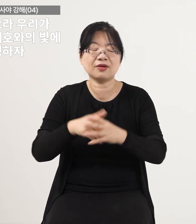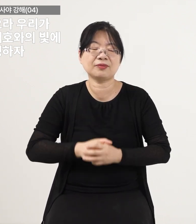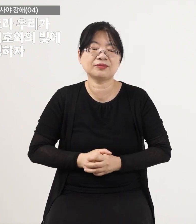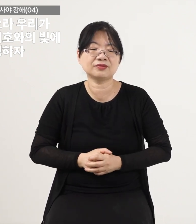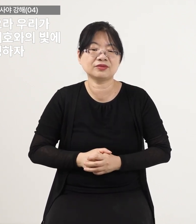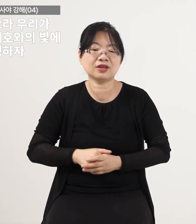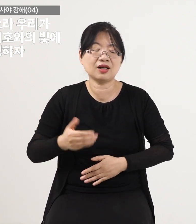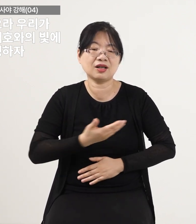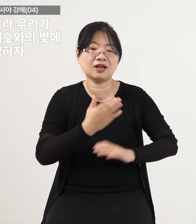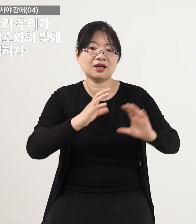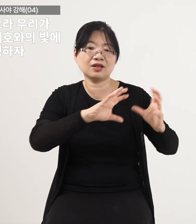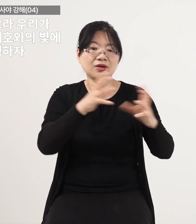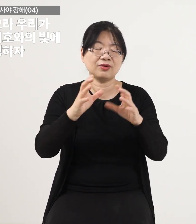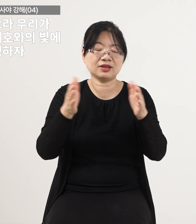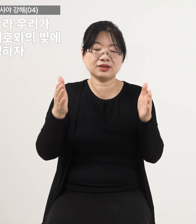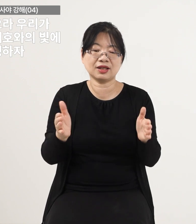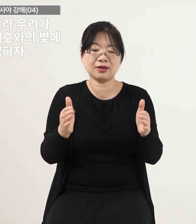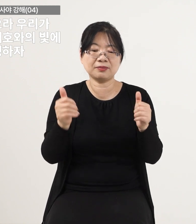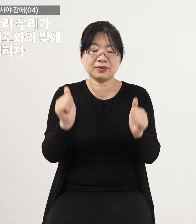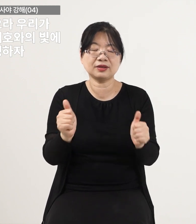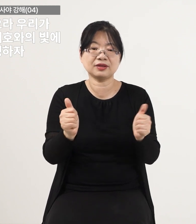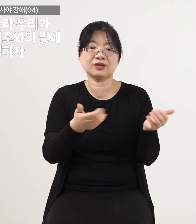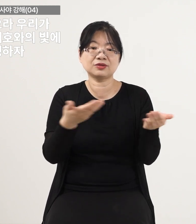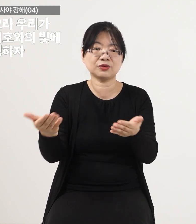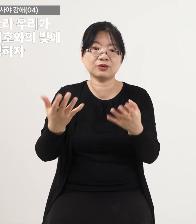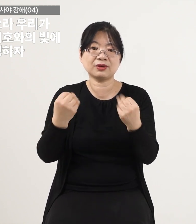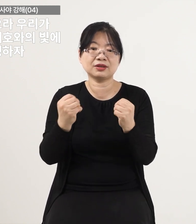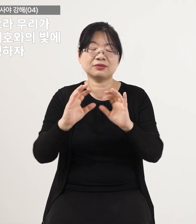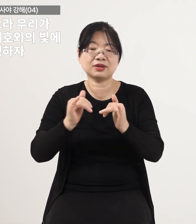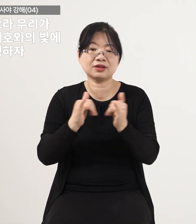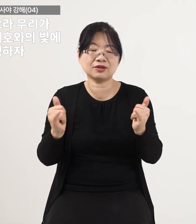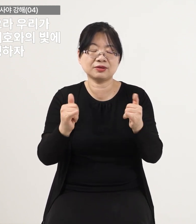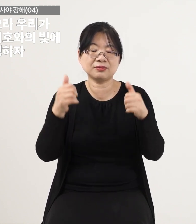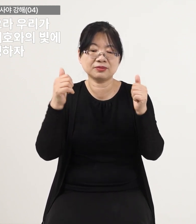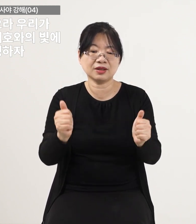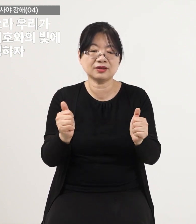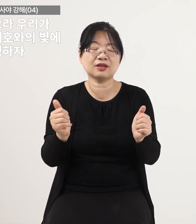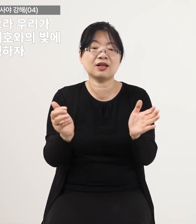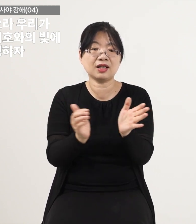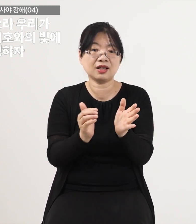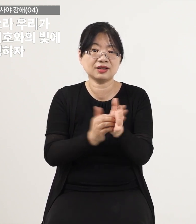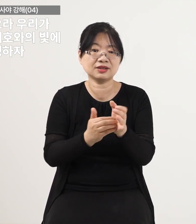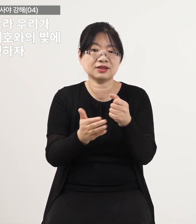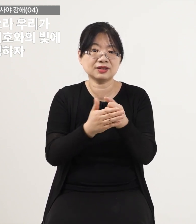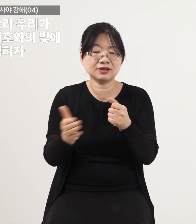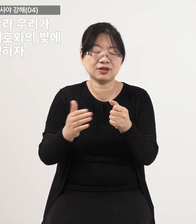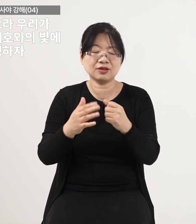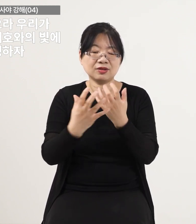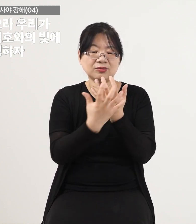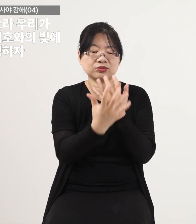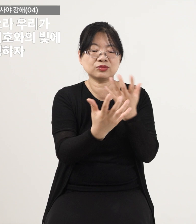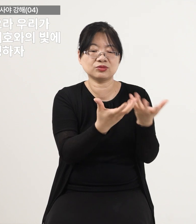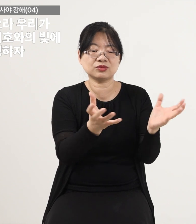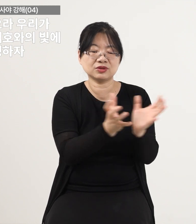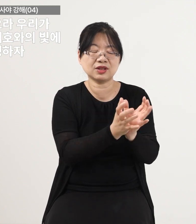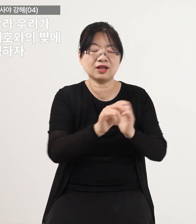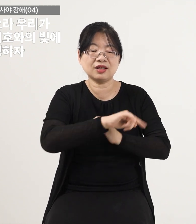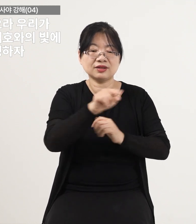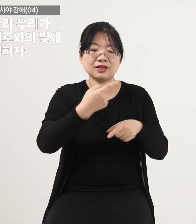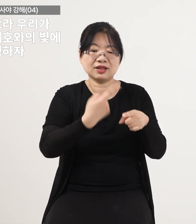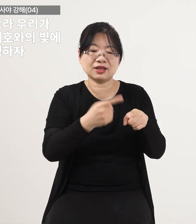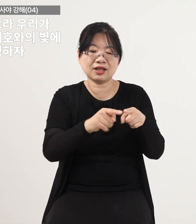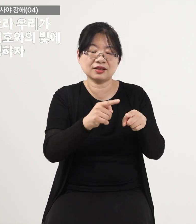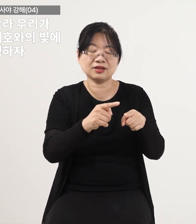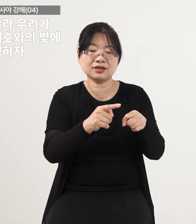열방 사이에 판단하시며 많은 백성을 판결하시리니 무리가 그들의 칼을